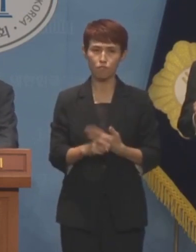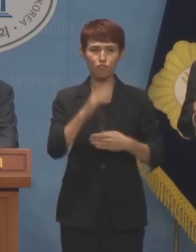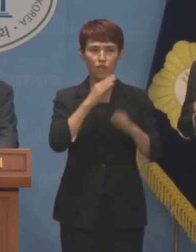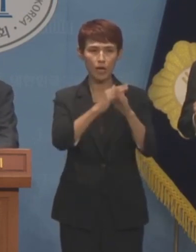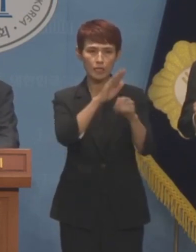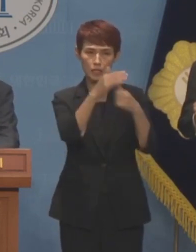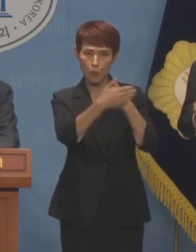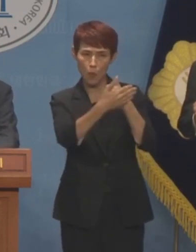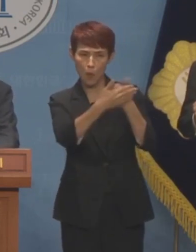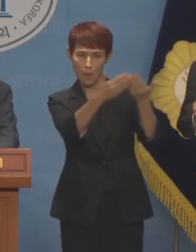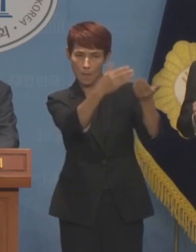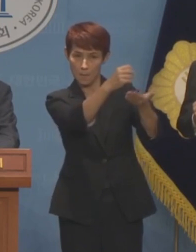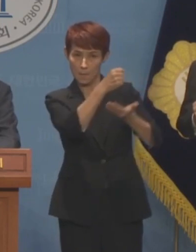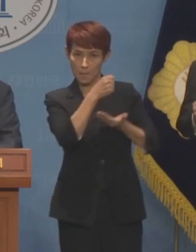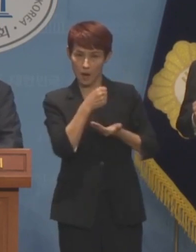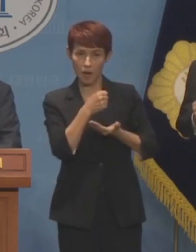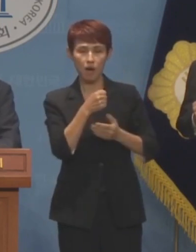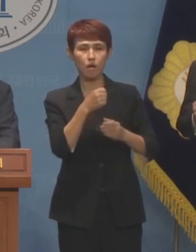대북지원 보조금을 받아서